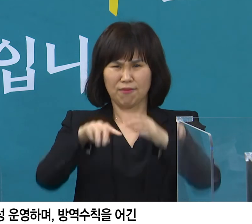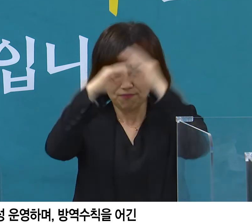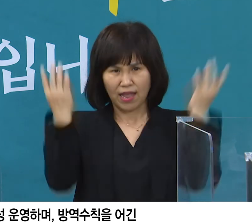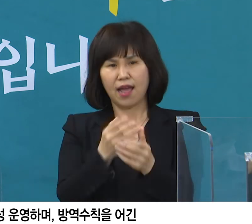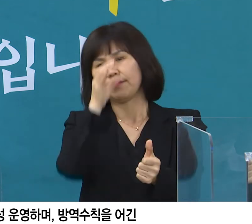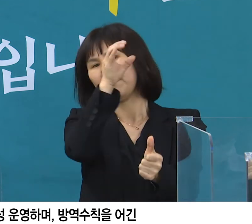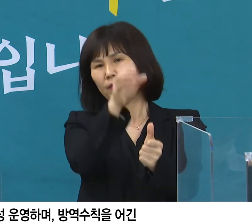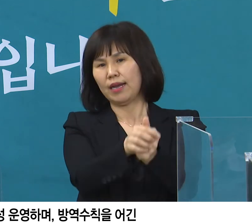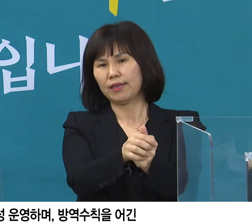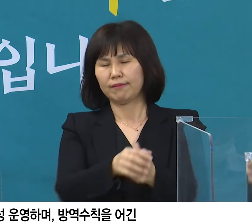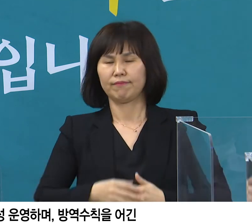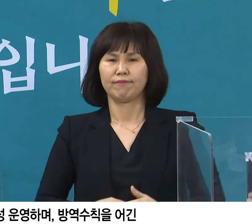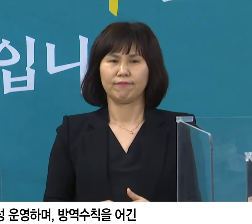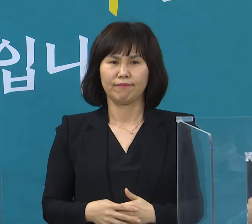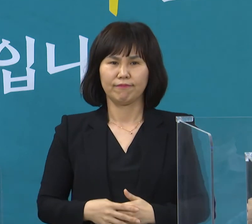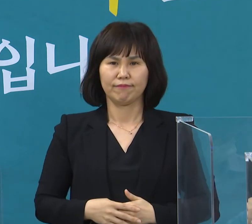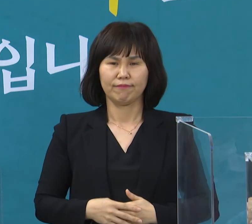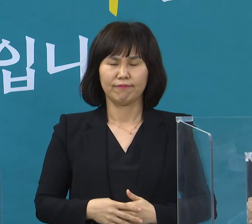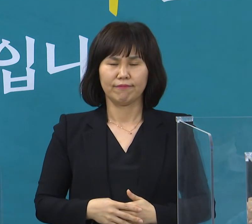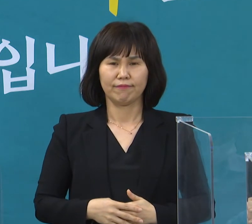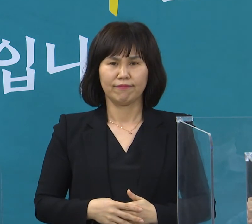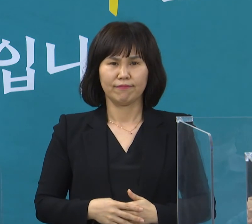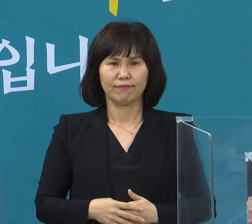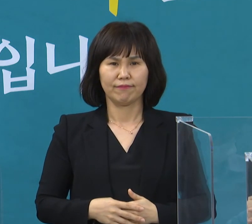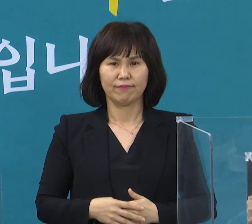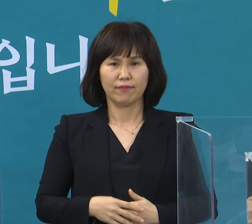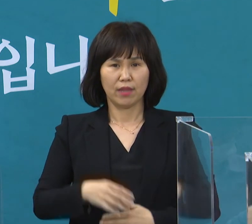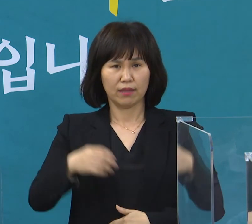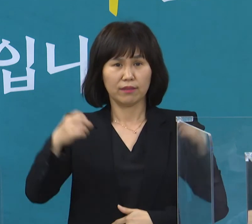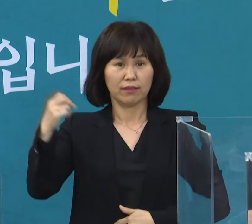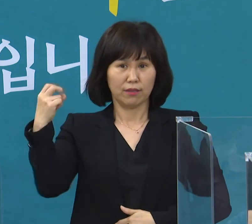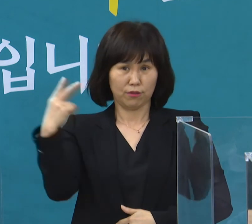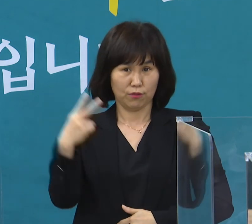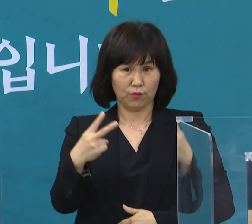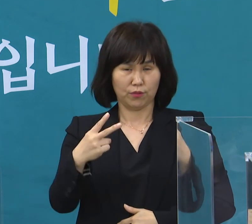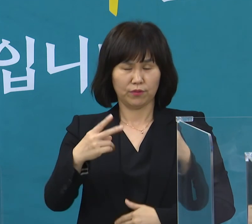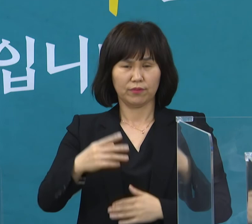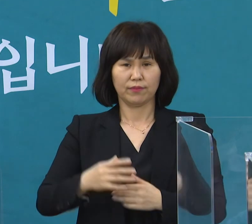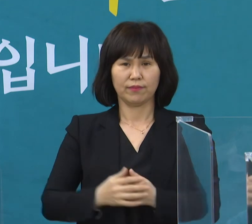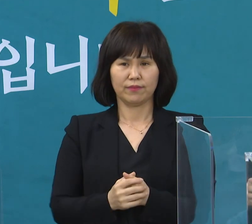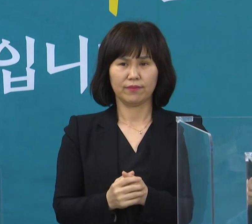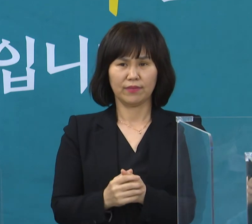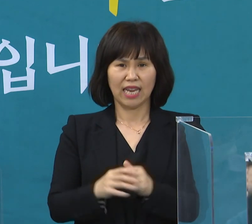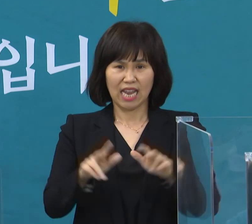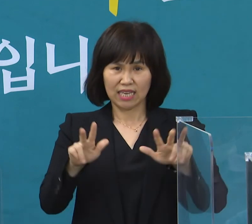엄중하게 책임을 묻겠습니다. BTV 뉴스 엄상현입니다.